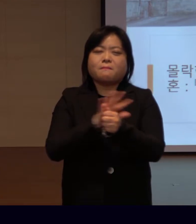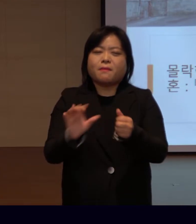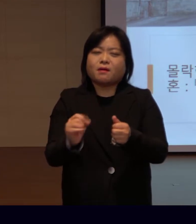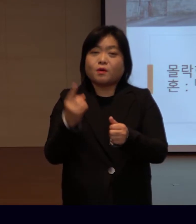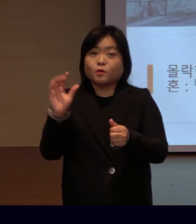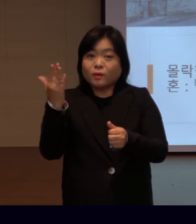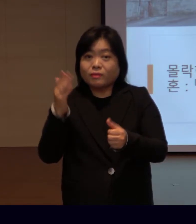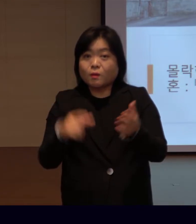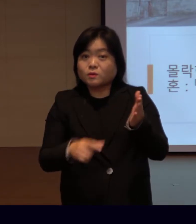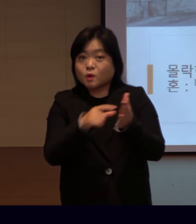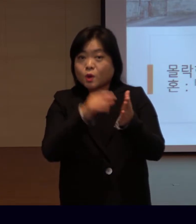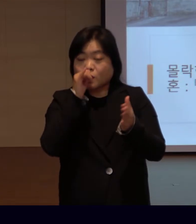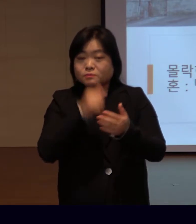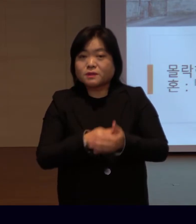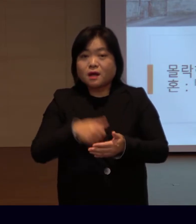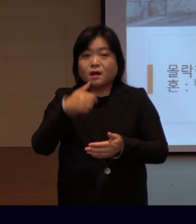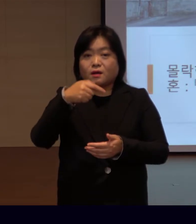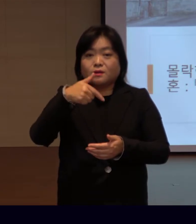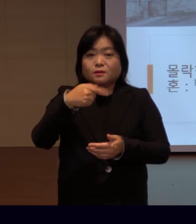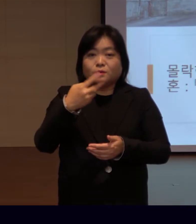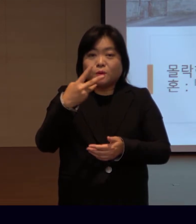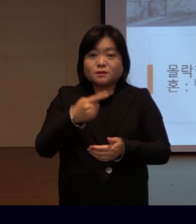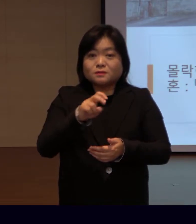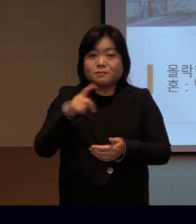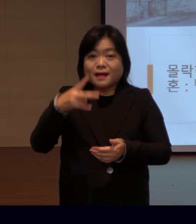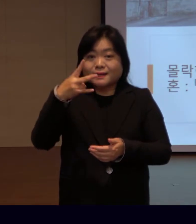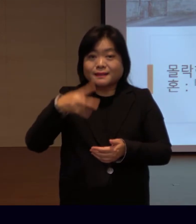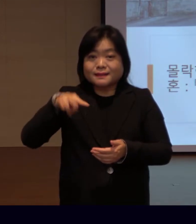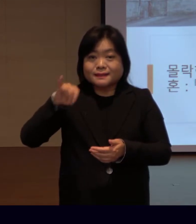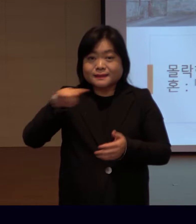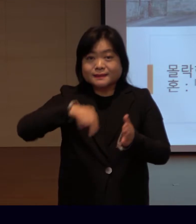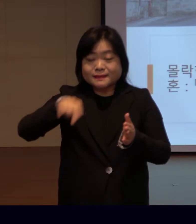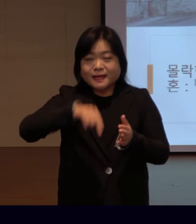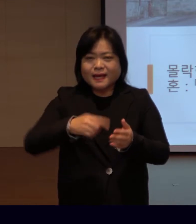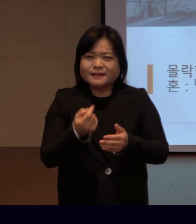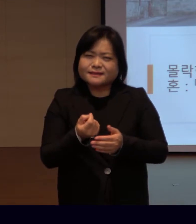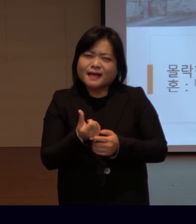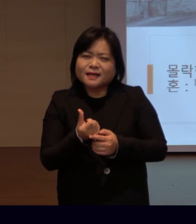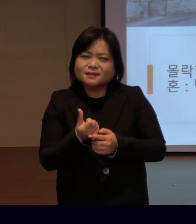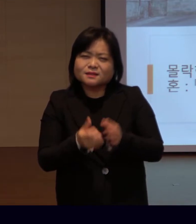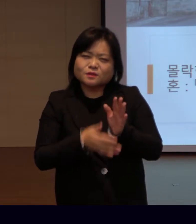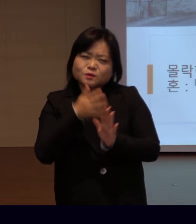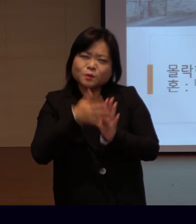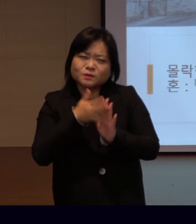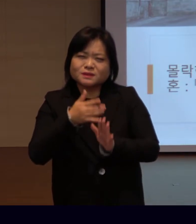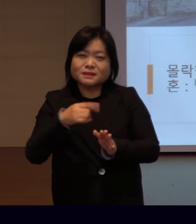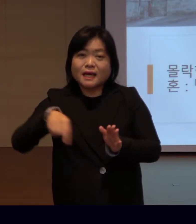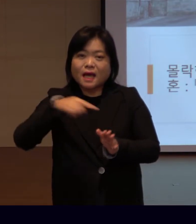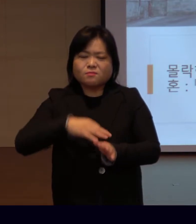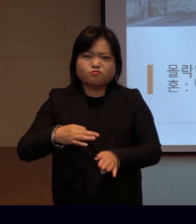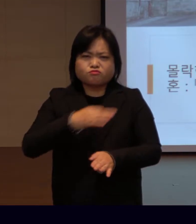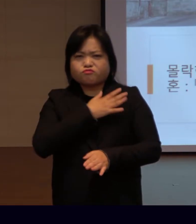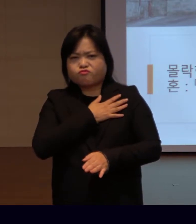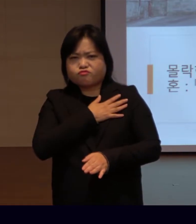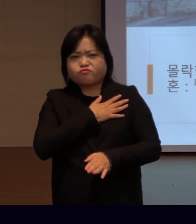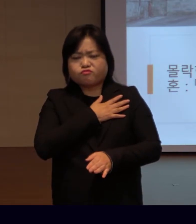있습니다. 노르멍디의 소도시 그 알랑송에 이제 에스그린용이라는 귀족이에요.